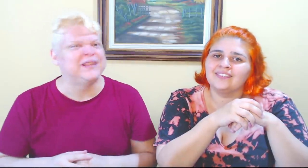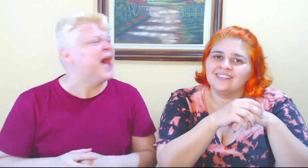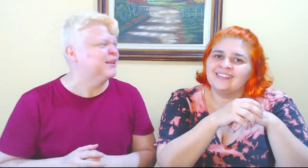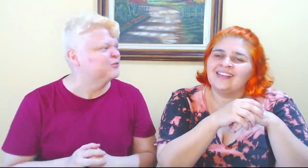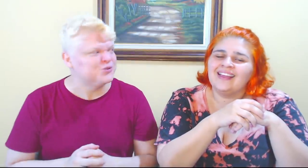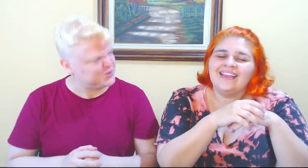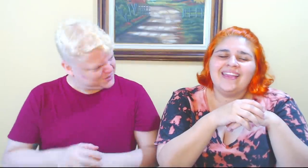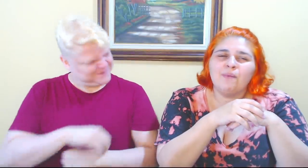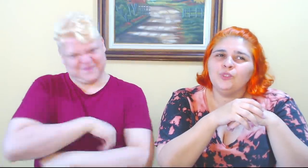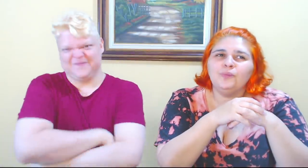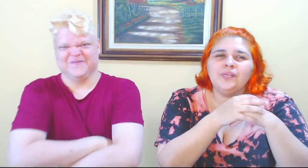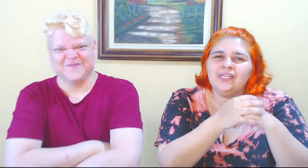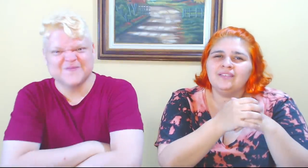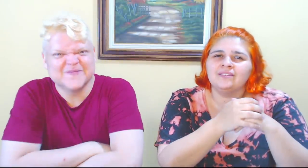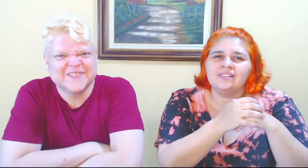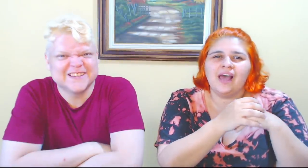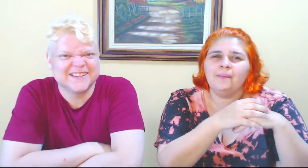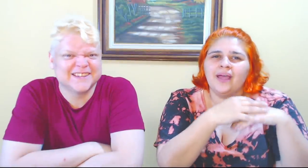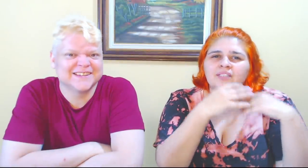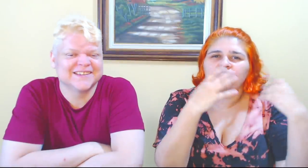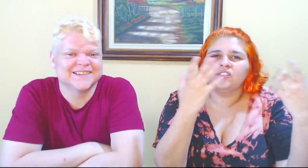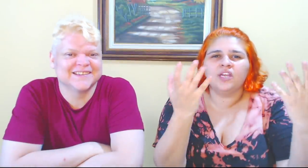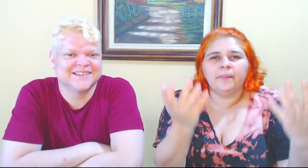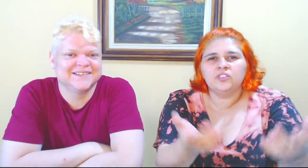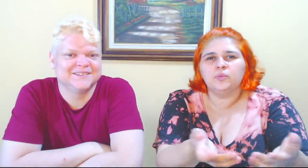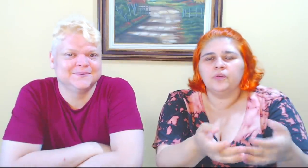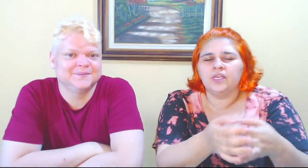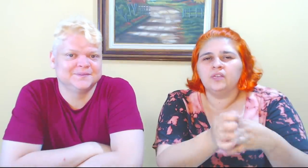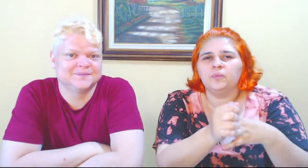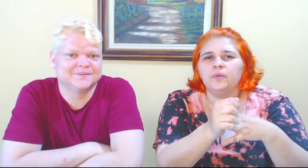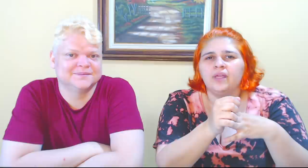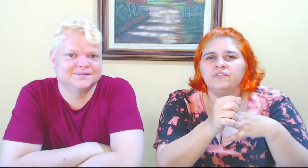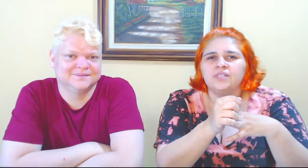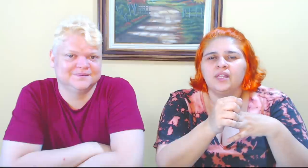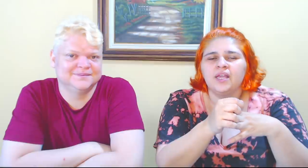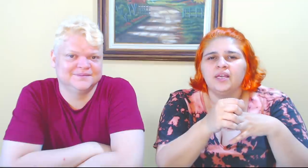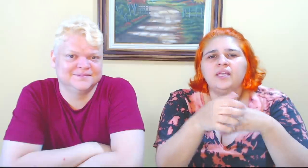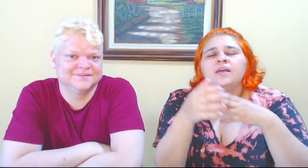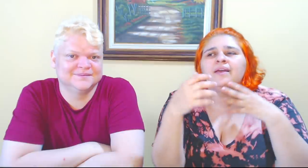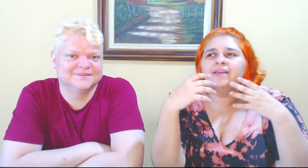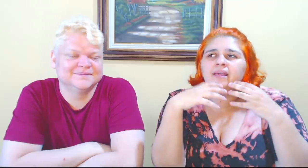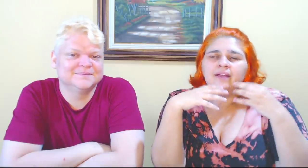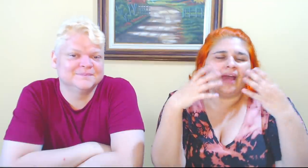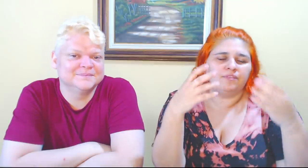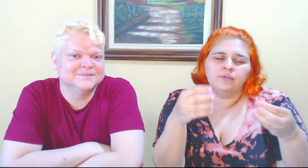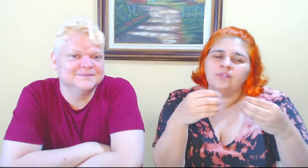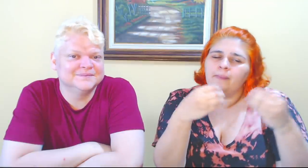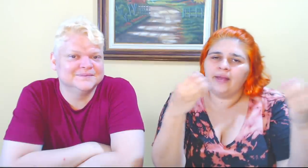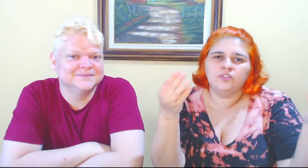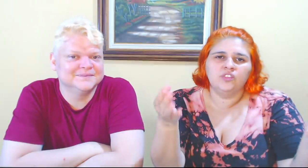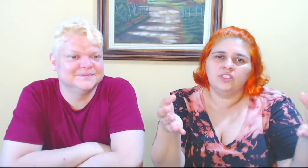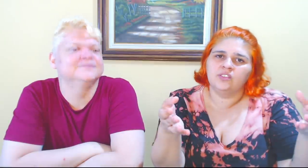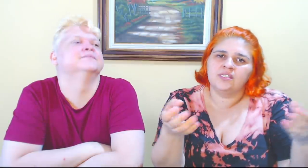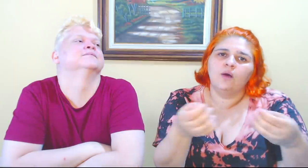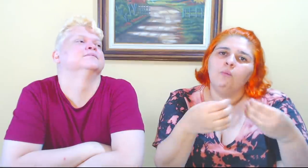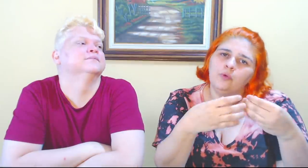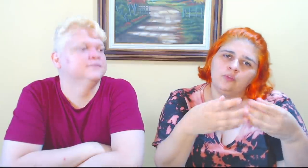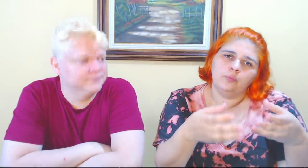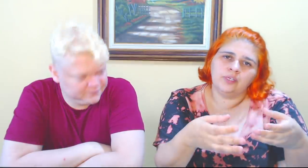Soldados E é muito bonito Sabe? artisticamente bonito Porque você tem ali E cara Foi um trabalho de edição Muito bonito